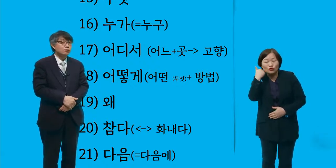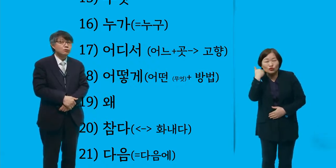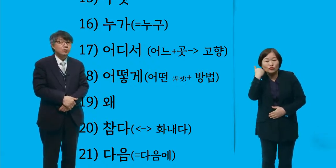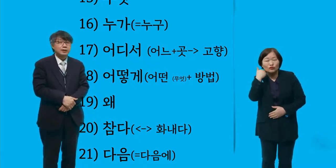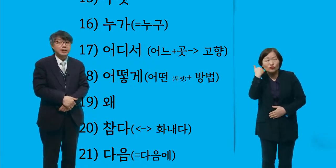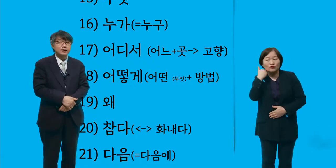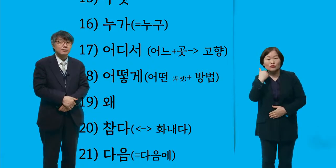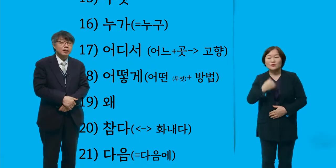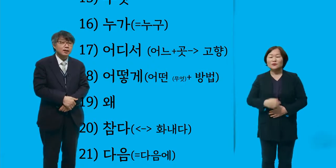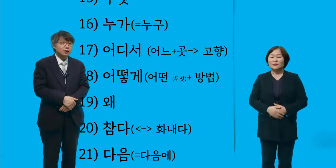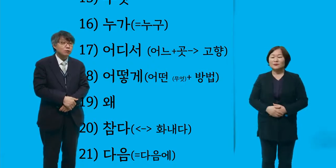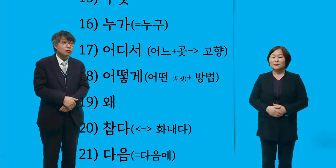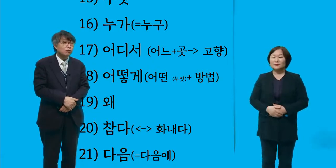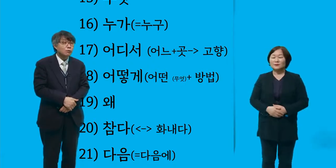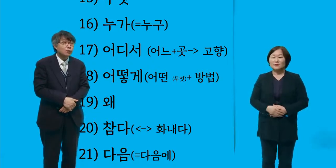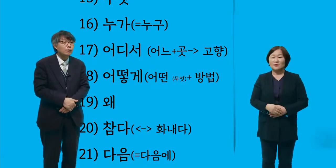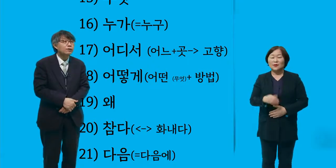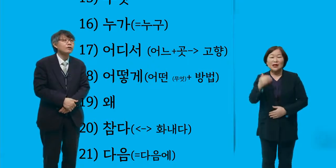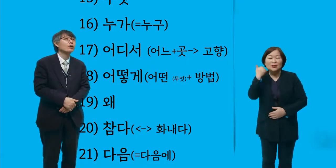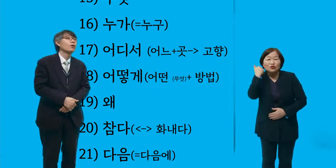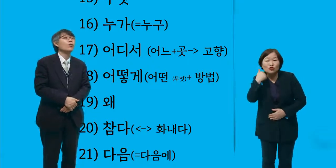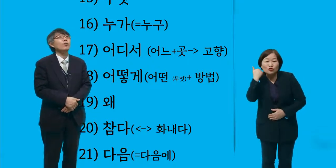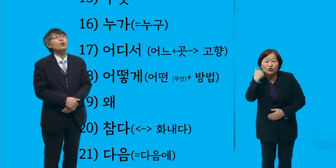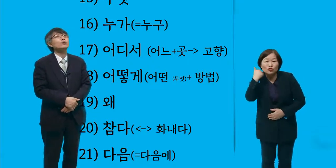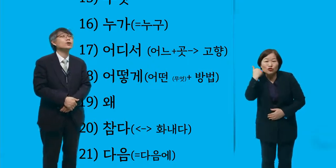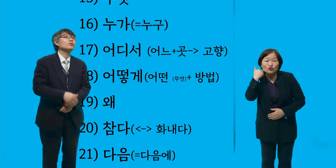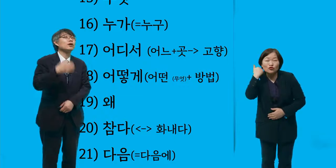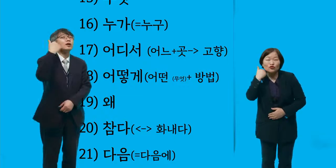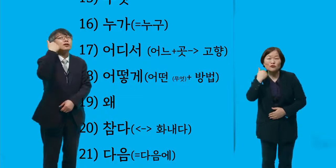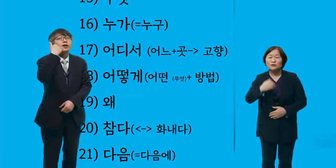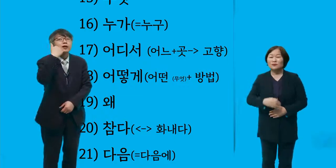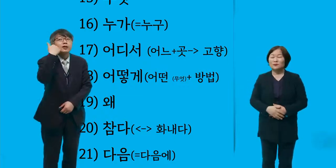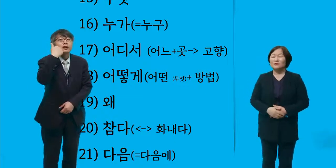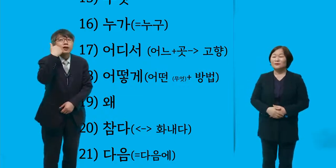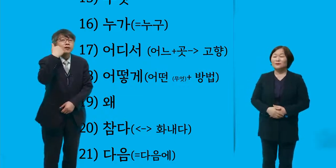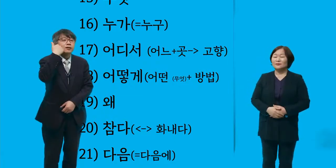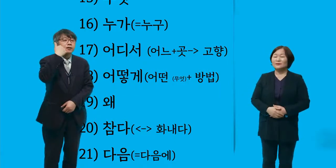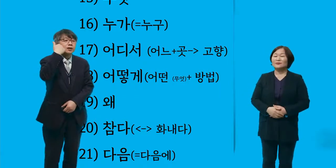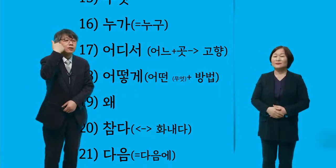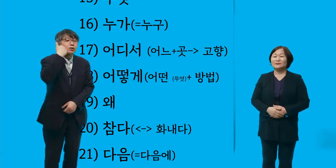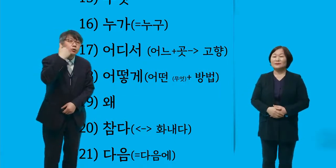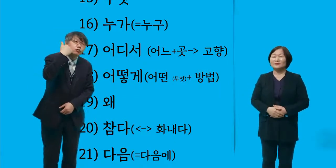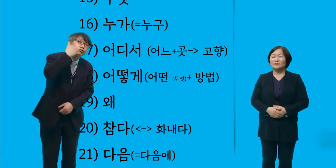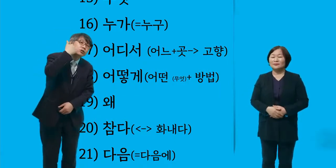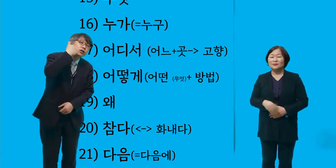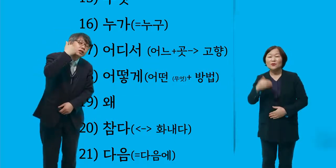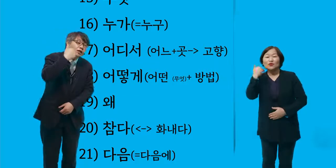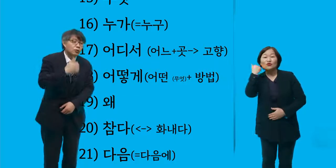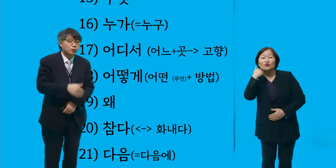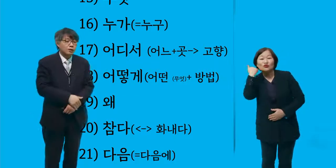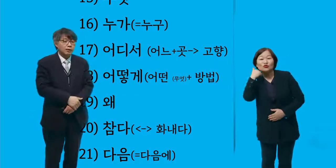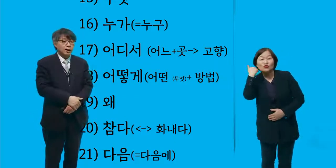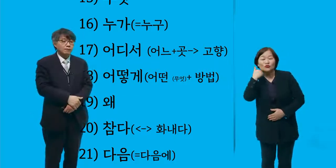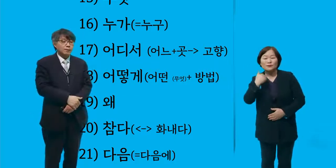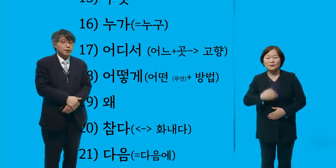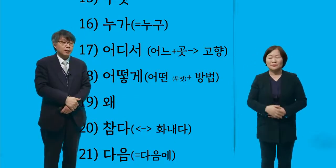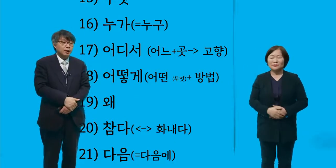누구도 마찬가지입니다. 누군지 보려면 누구야 이렇게 해서 누구지 이렇게 보는 겁니다. 그